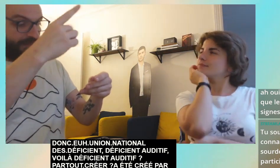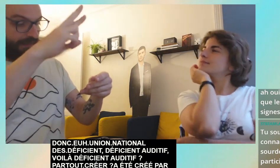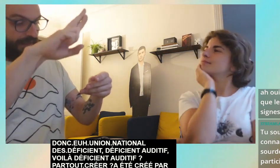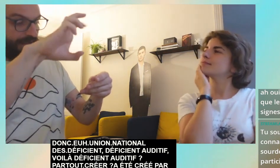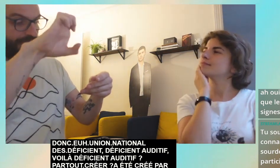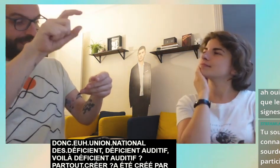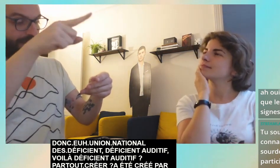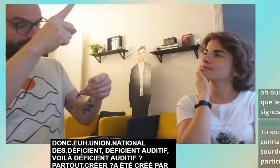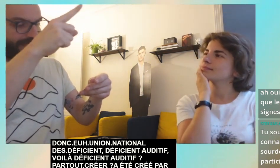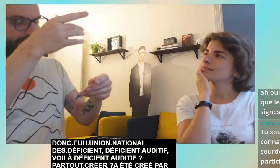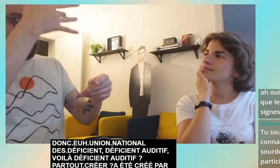ANDR André